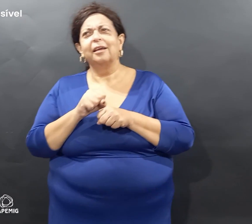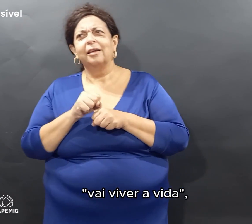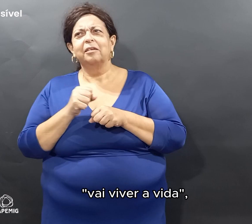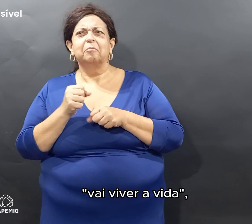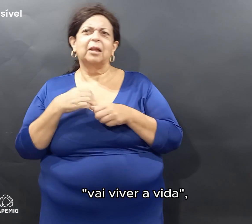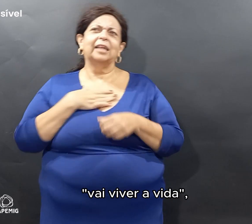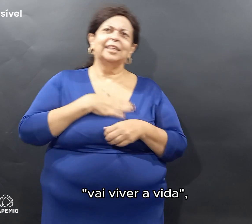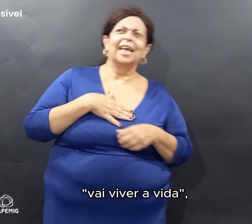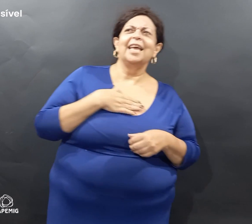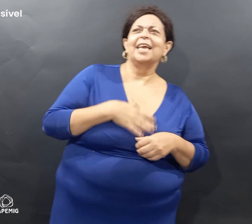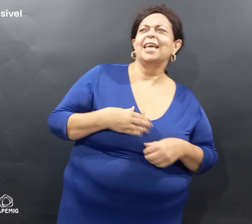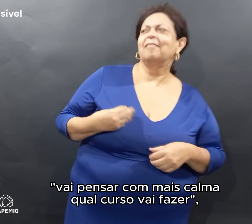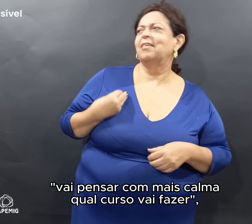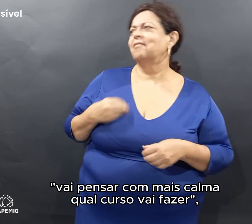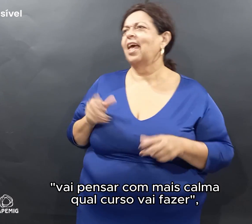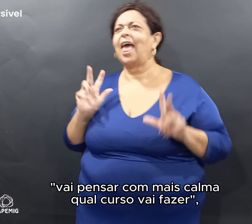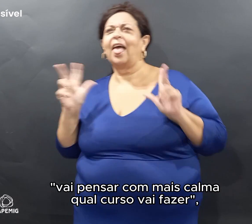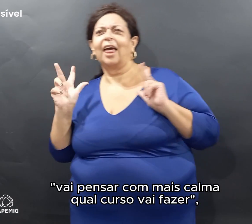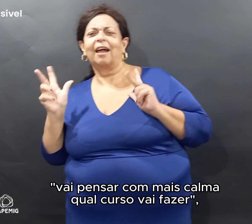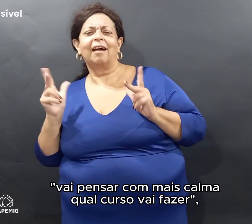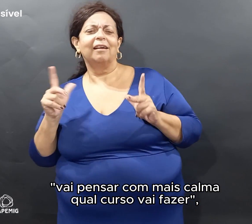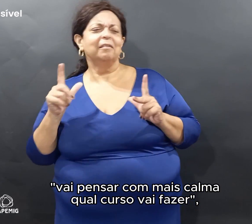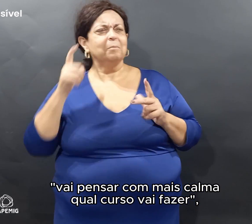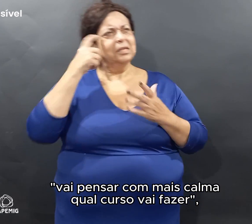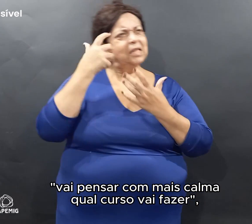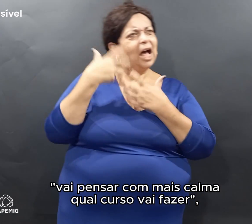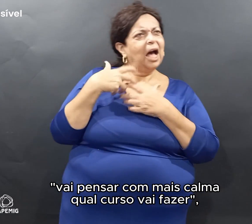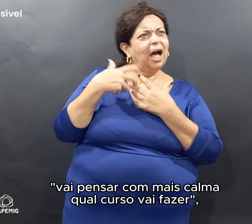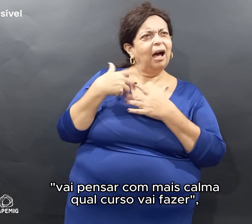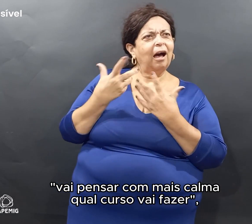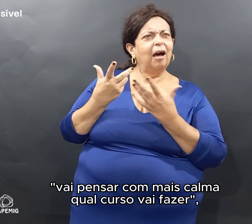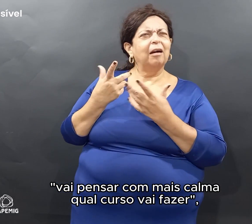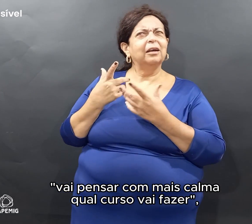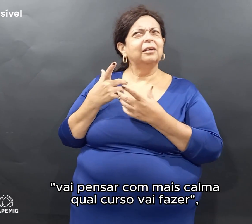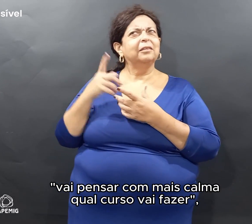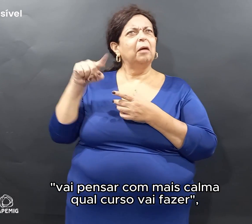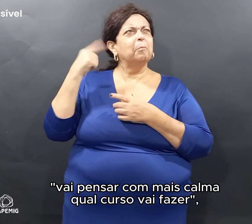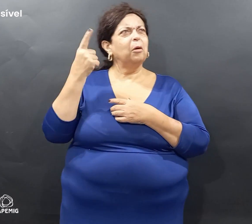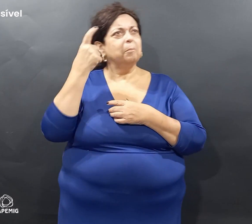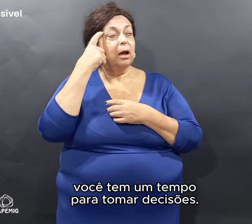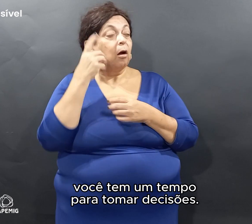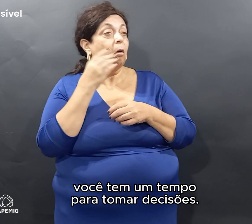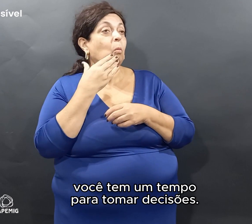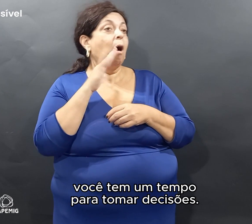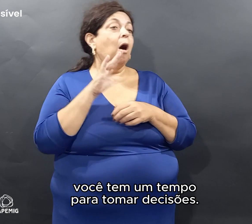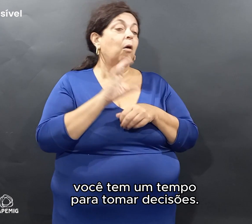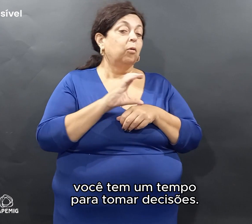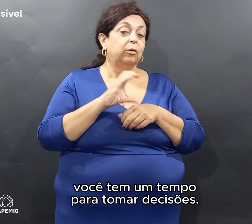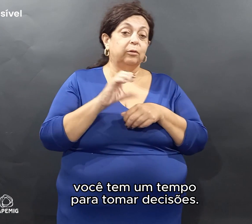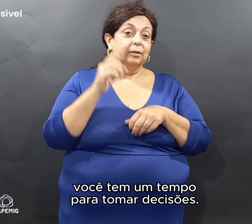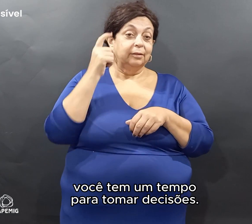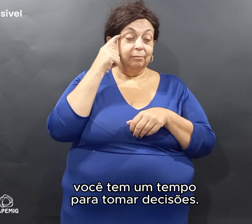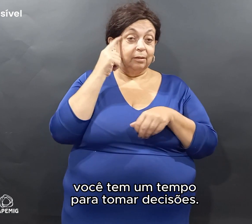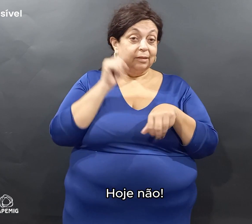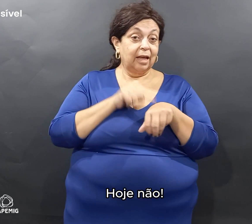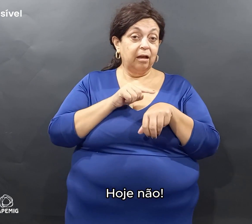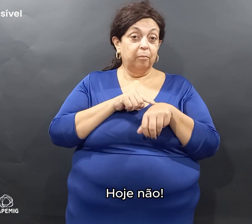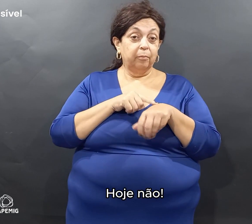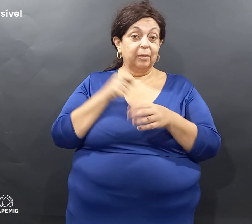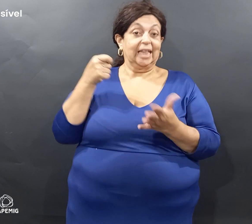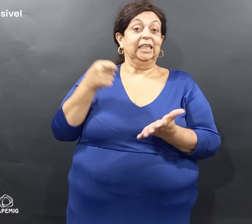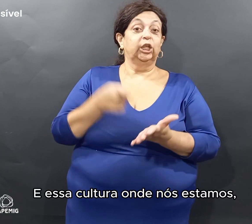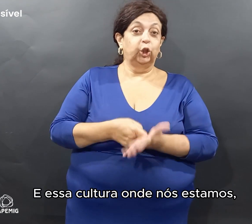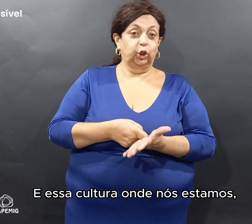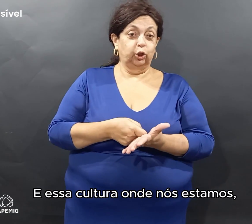assim, né? Vai viver a vida, vai pensar com mais calma qual curso vai fazer. Você tem um tempo para tomar decisões. Hoje